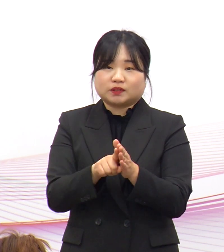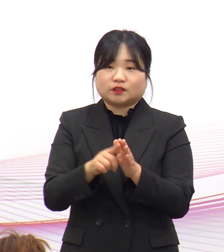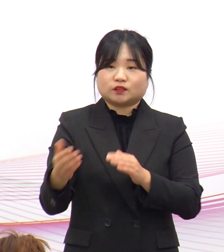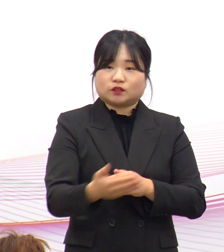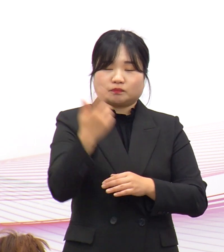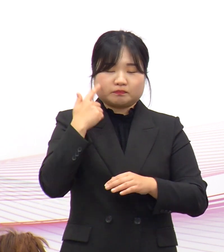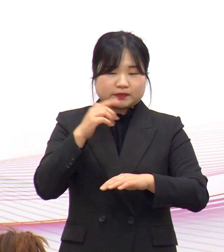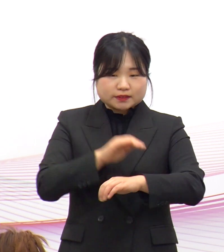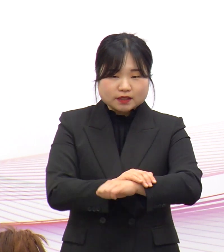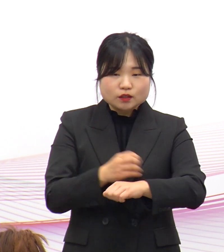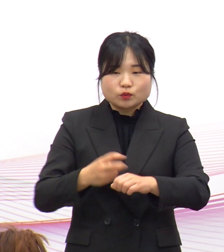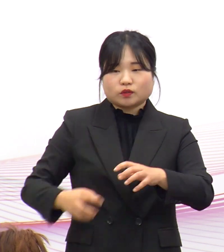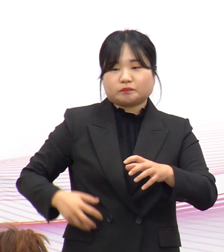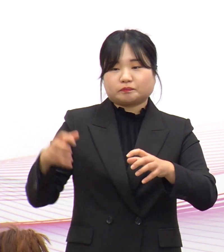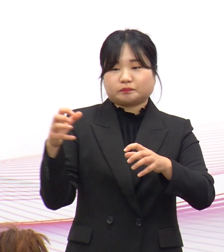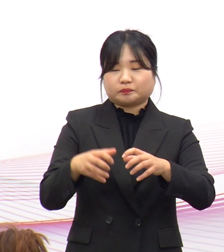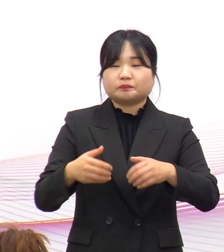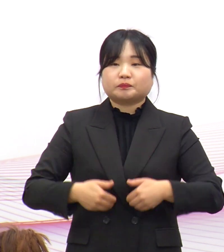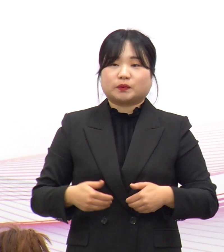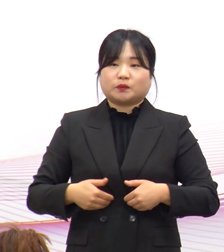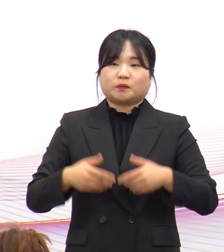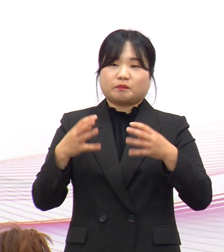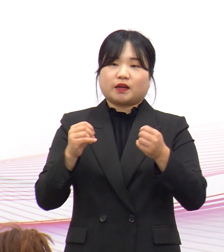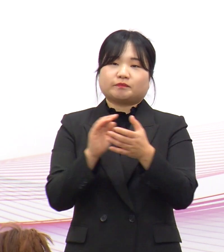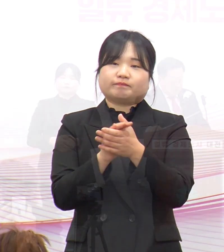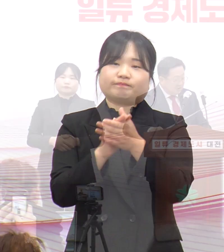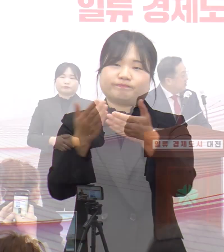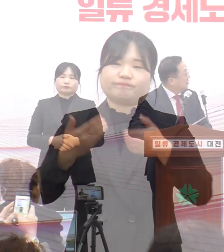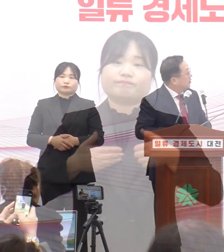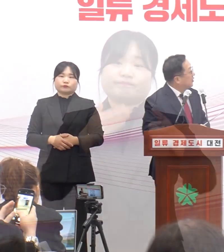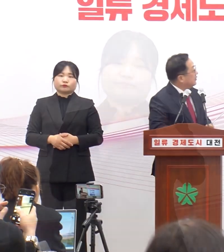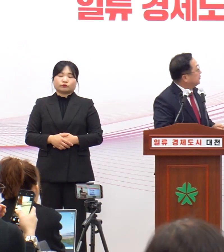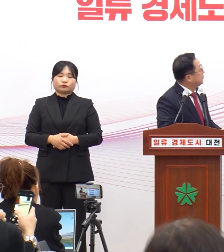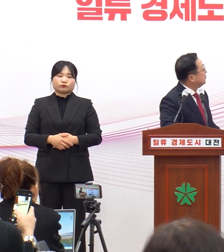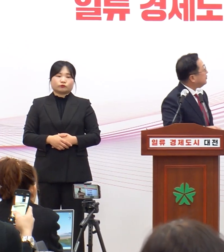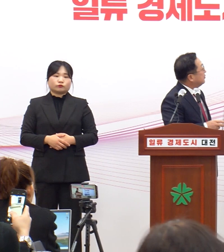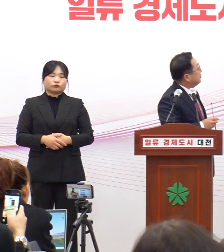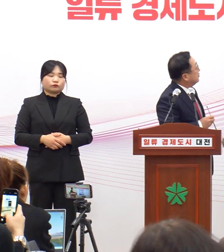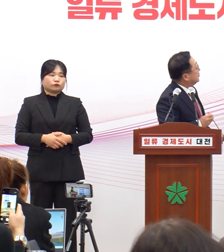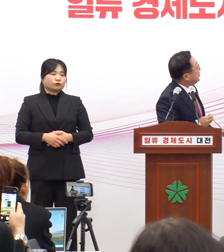필요합니다. 여러분의 많은 응원 부탁드립니다.